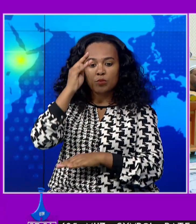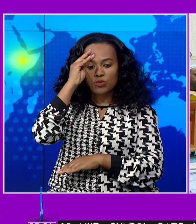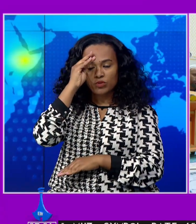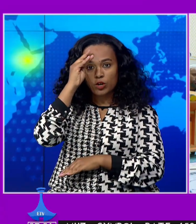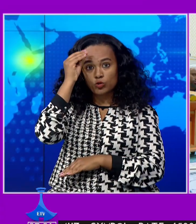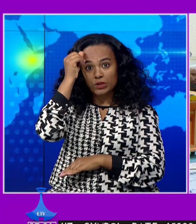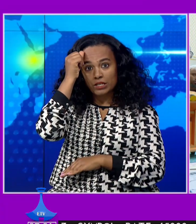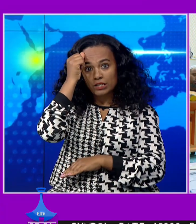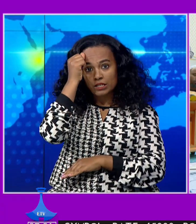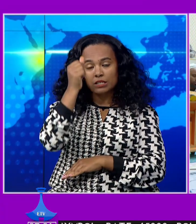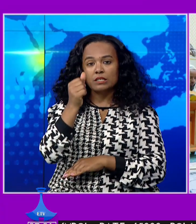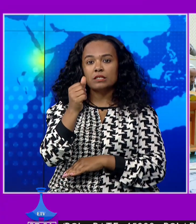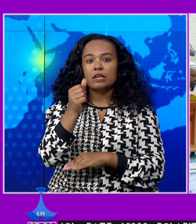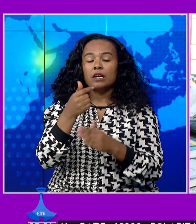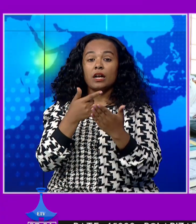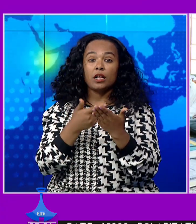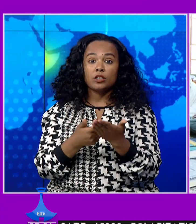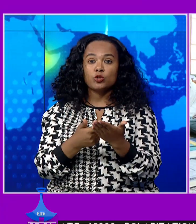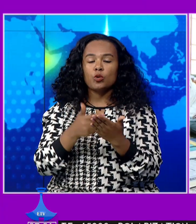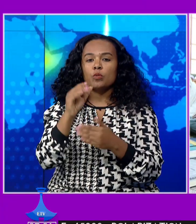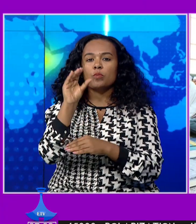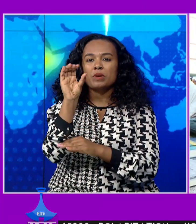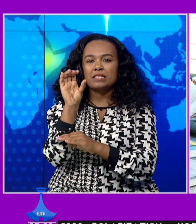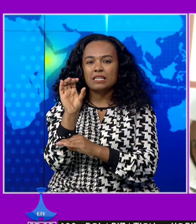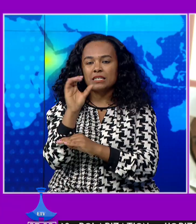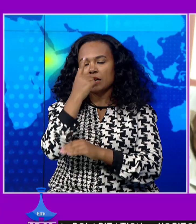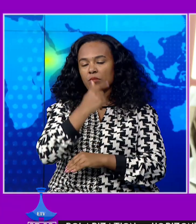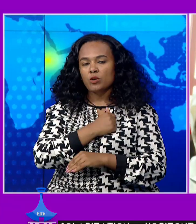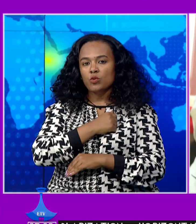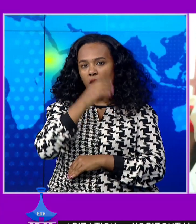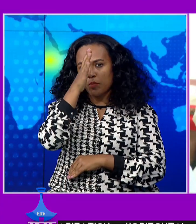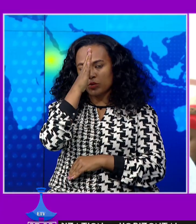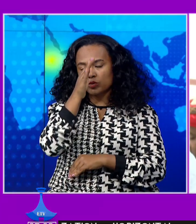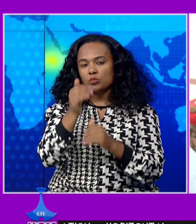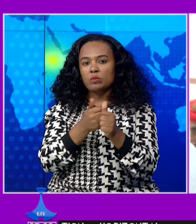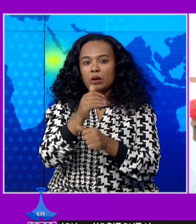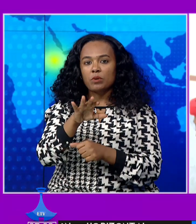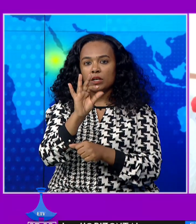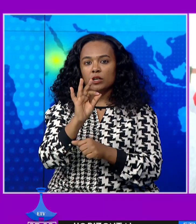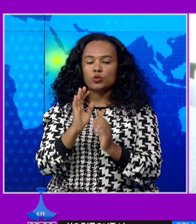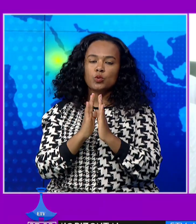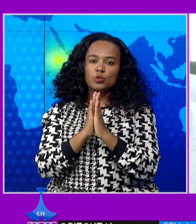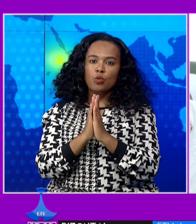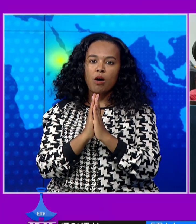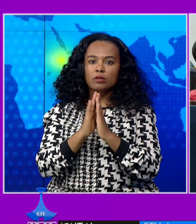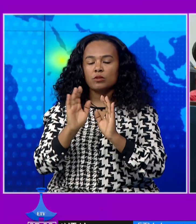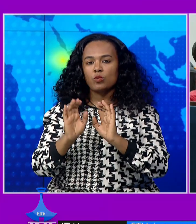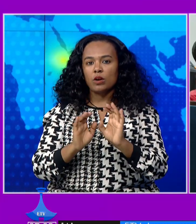ዑመር ኢድሪስ ጀናዛቸው በኑር መስጂድ የእምነቱ አባቶችና ምዕመናን በተገኙበት ዱዓ